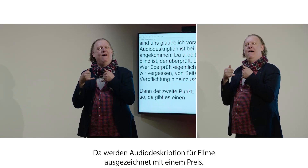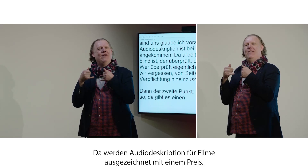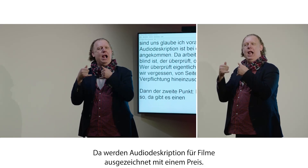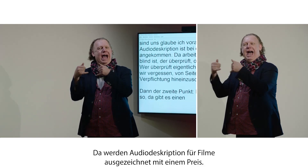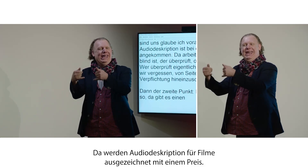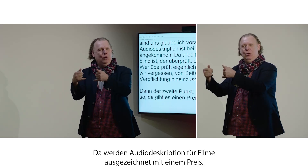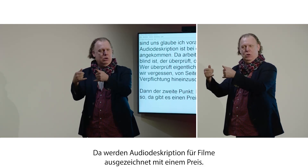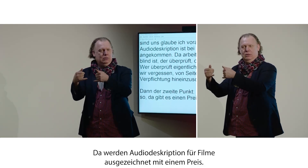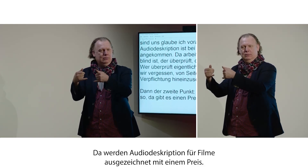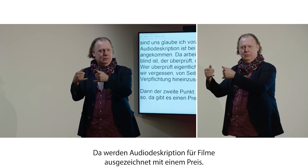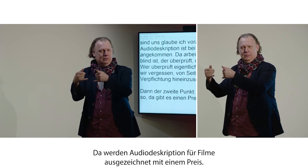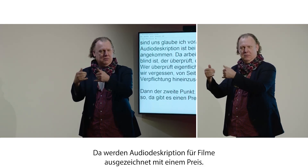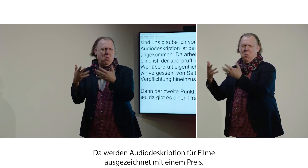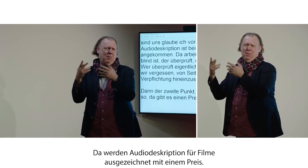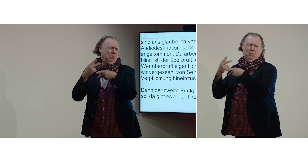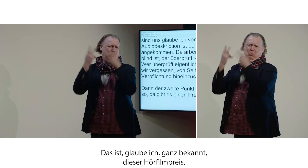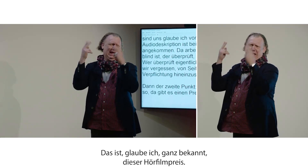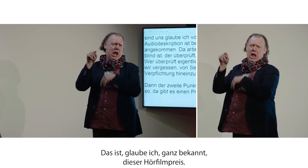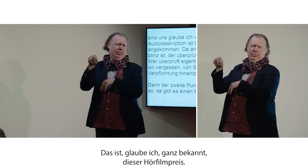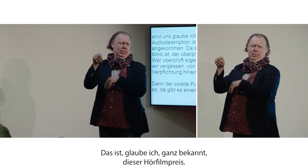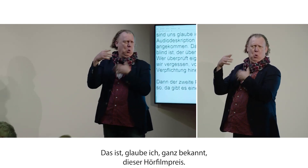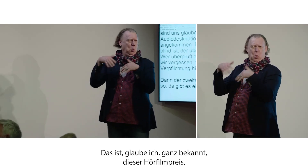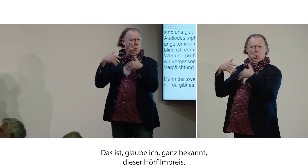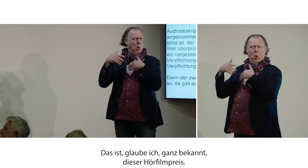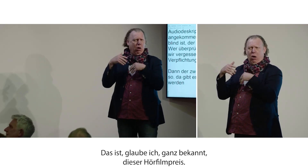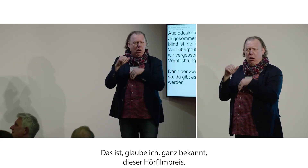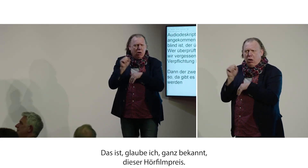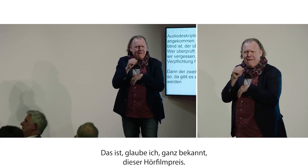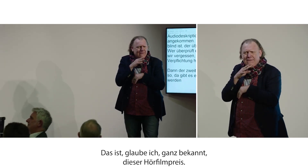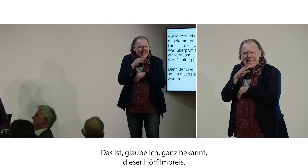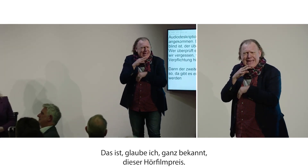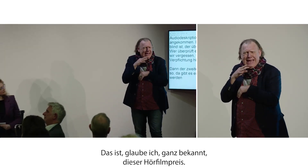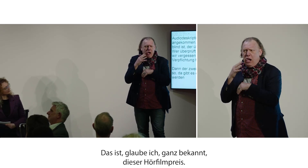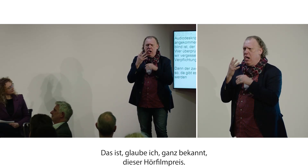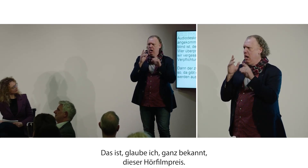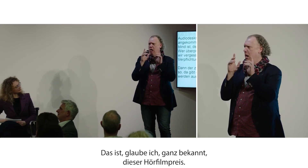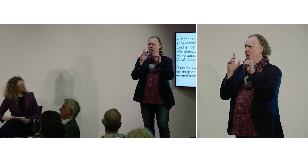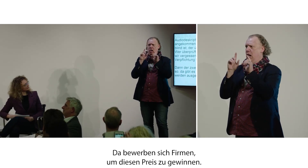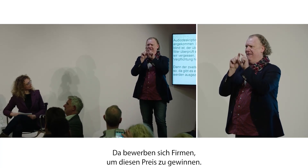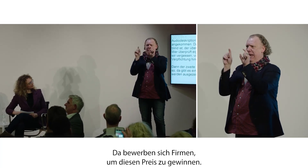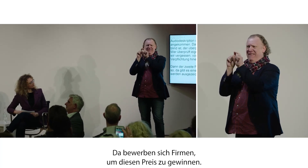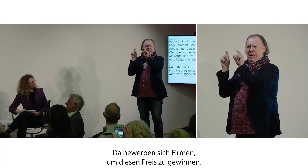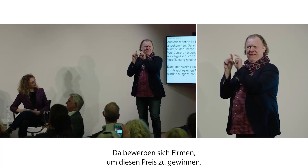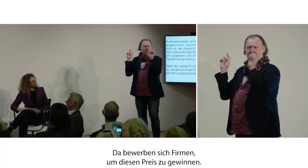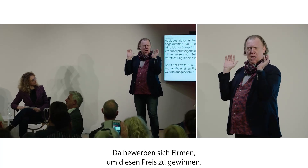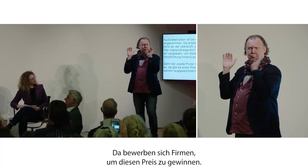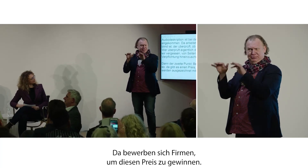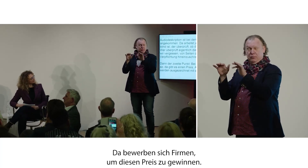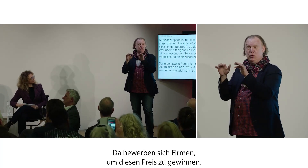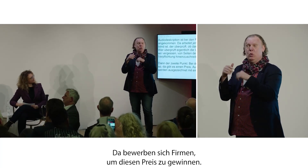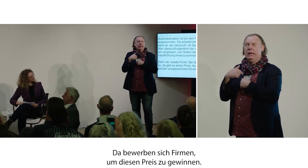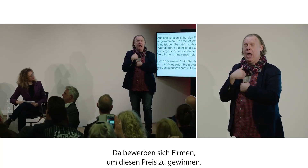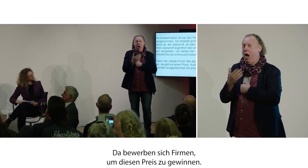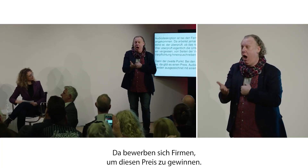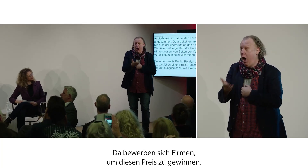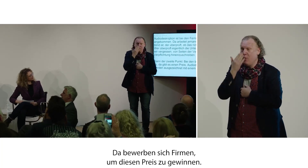ausgezeichnet mit einer, mit einem Preis. Ja, das ist, glaube ich, ganz bekannt, dieser Hörfilmpreis. Da bewerben